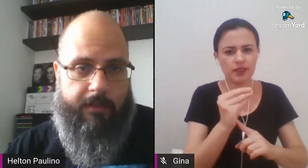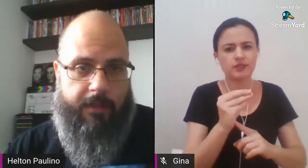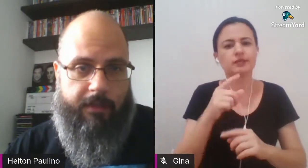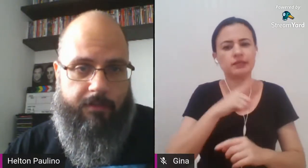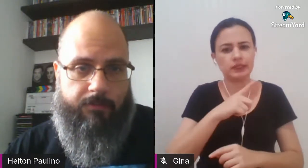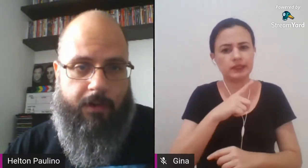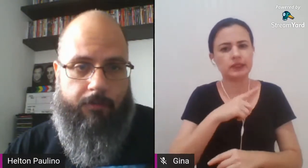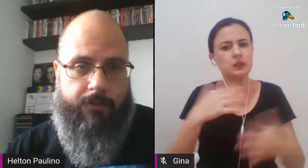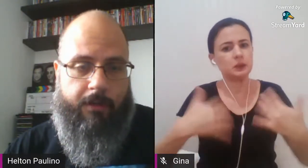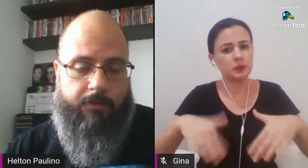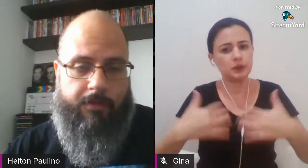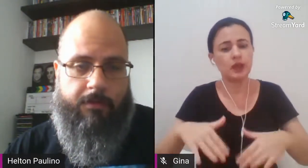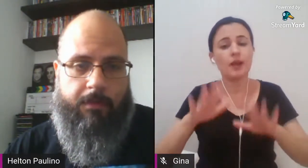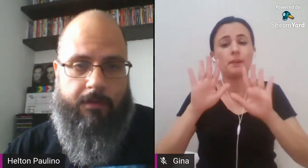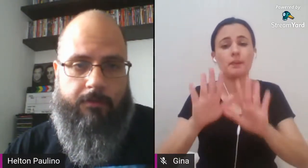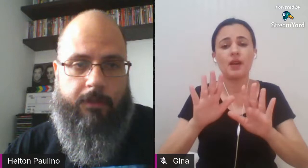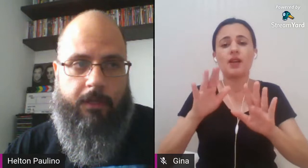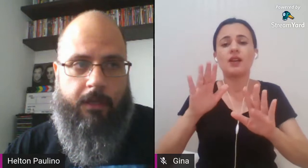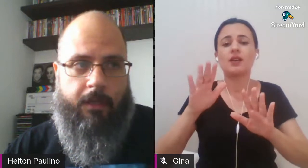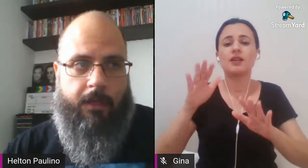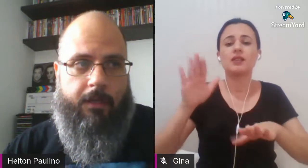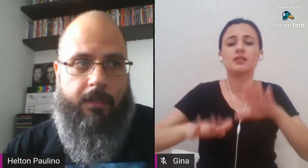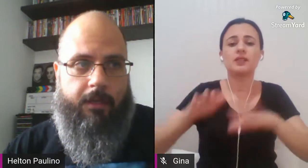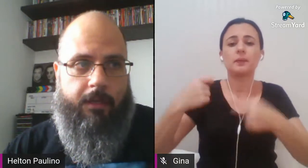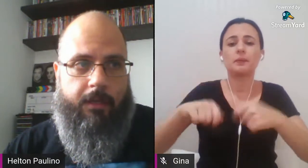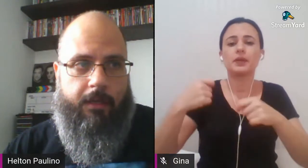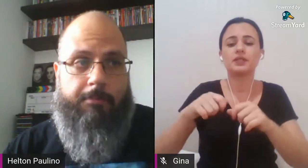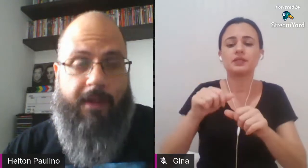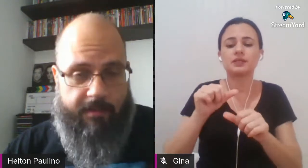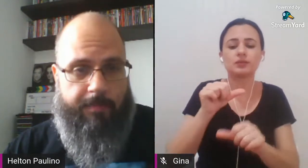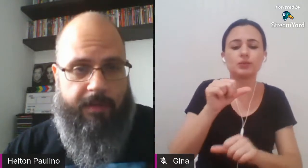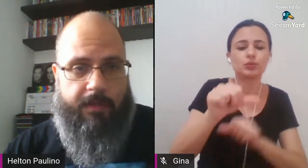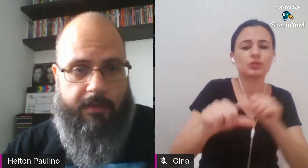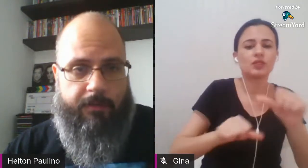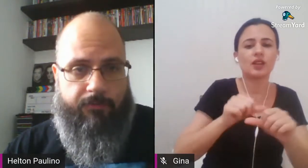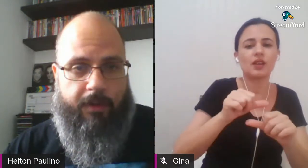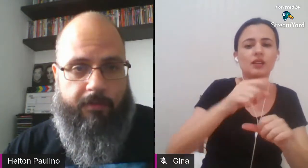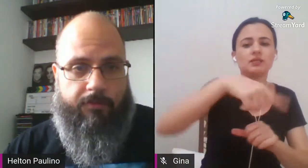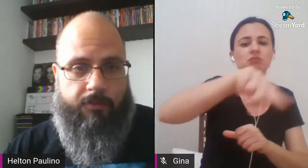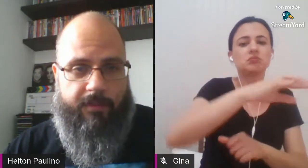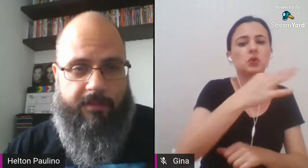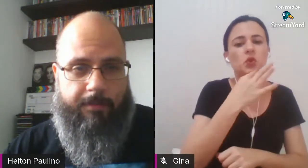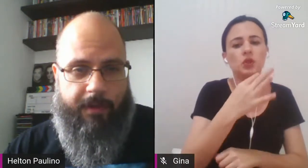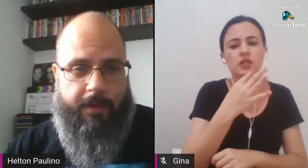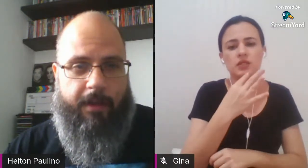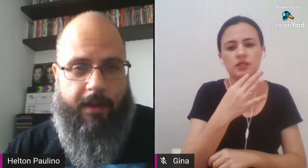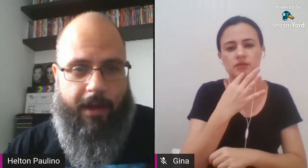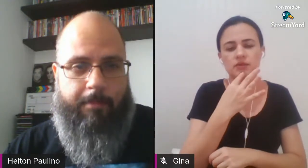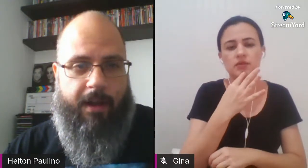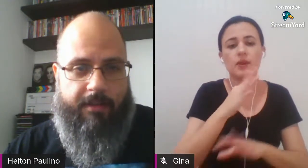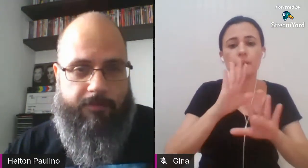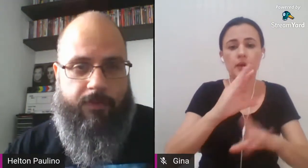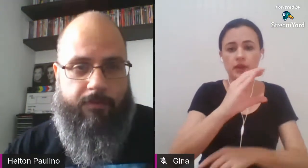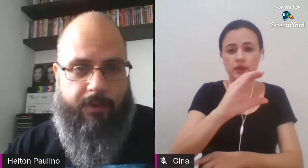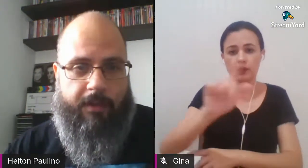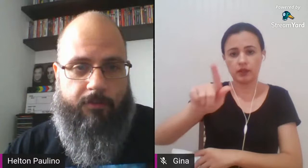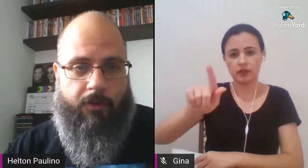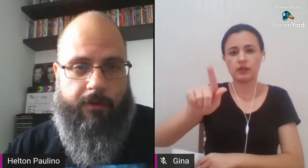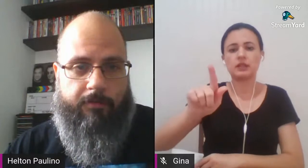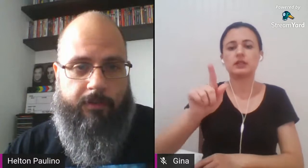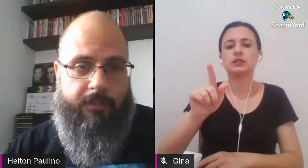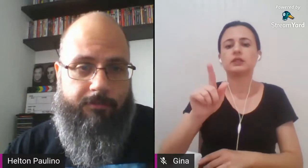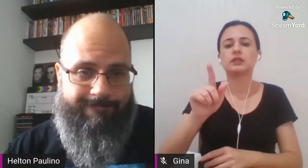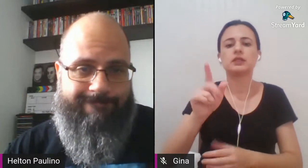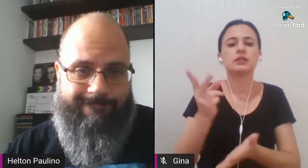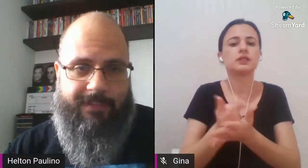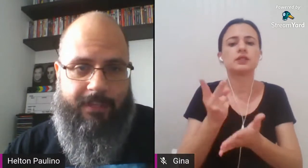poderem ter seus graus de reconhecimento. E mais Campina Grande, no final das contas, sempre abraça os filhos que